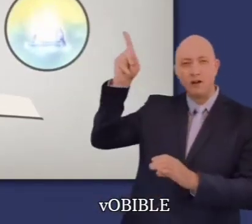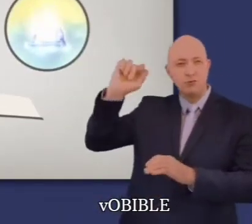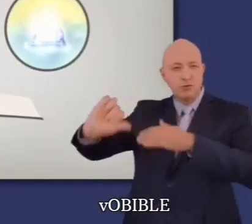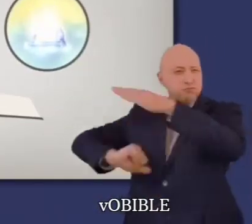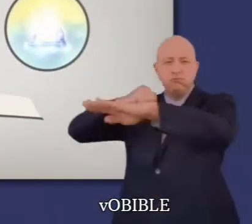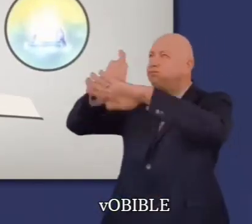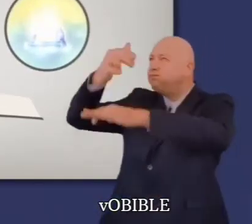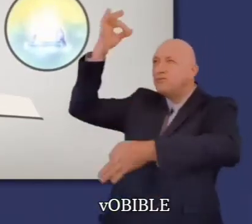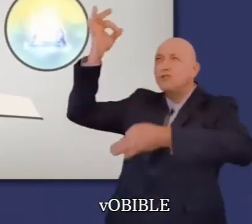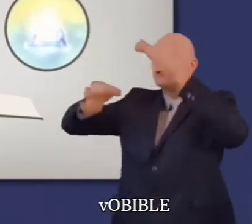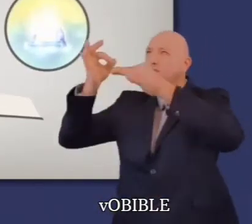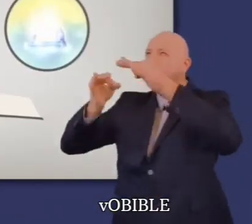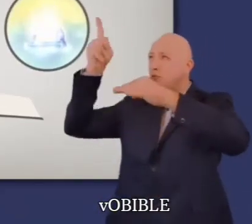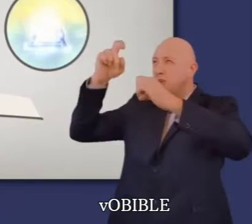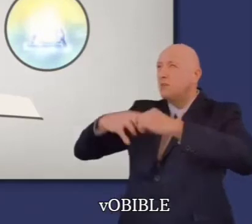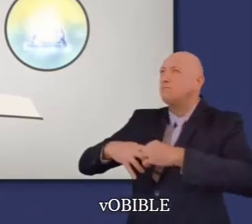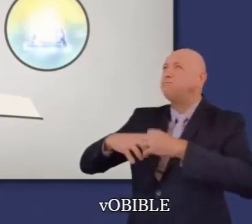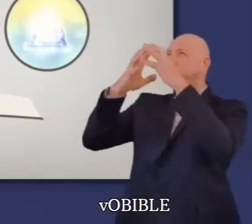disparaître.